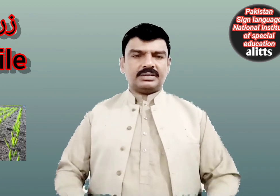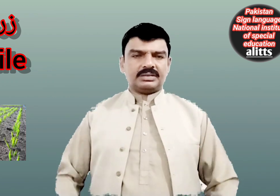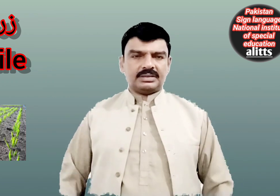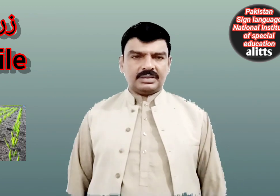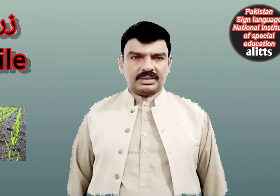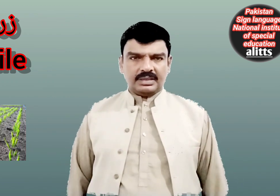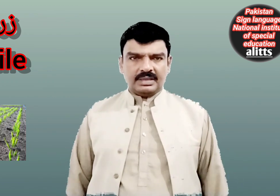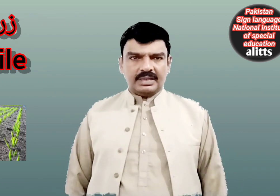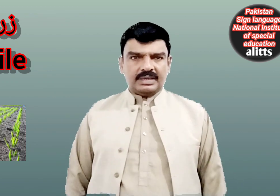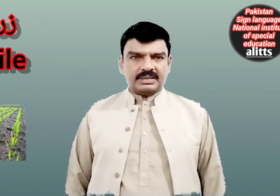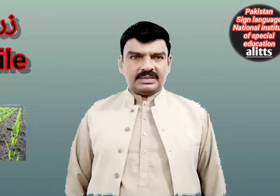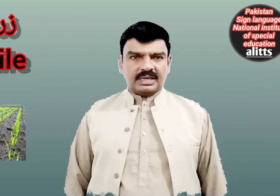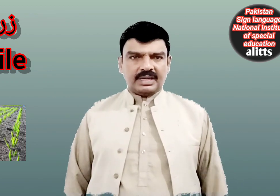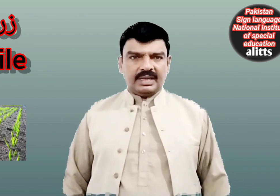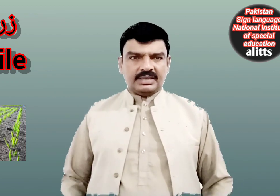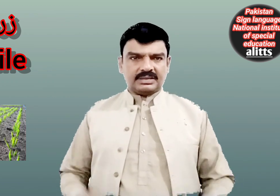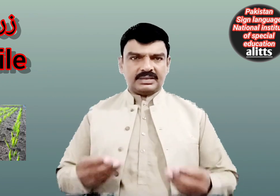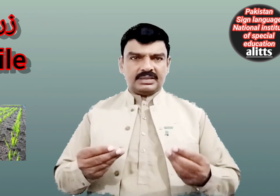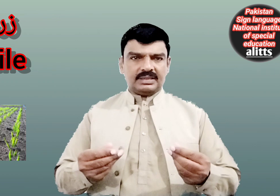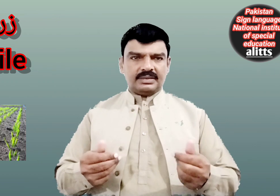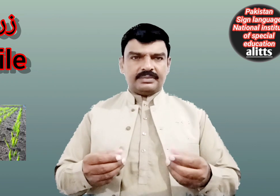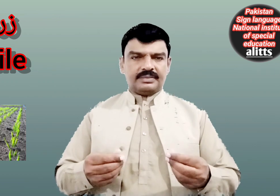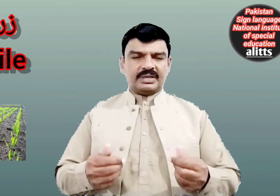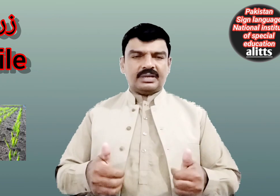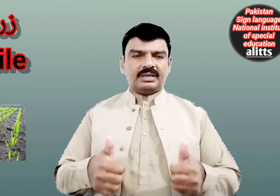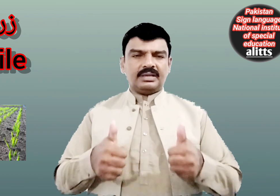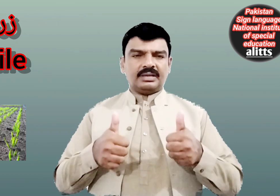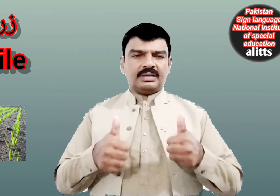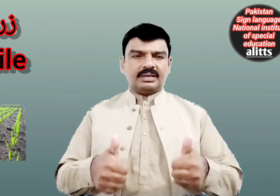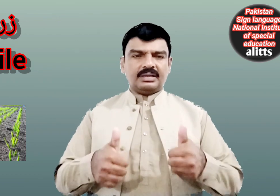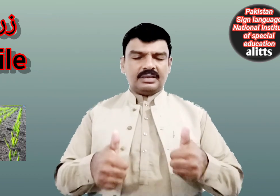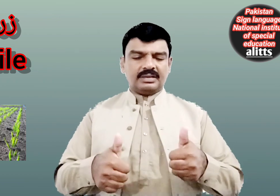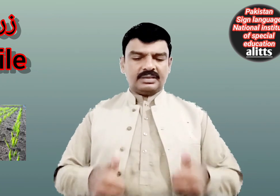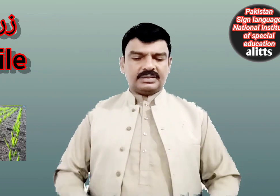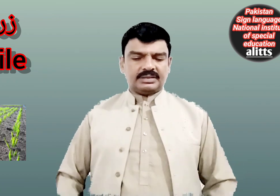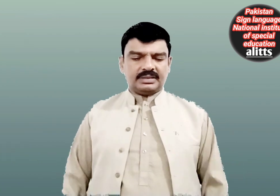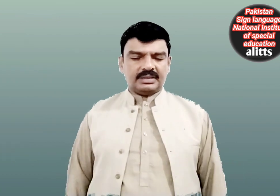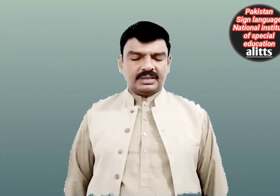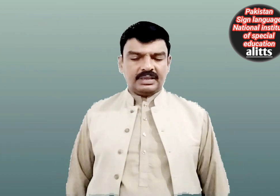अच्छी। जरखेज, मट्टी अच्छी।